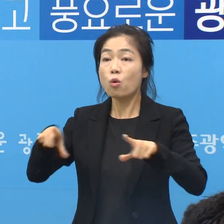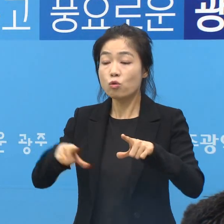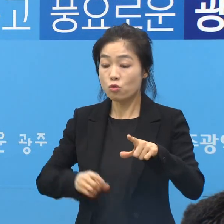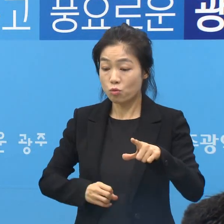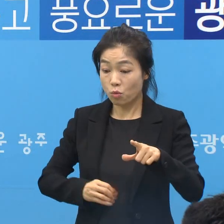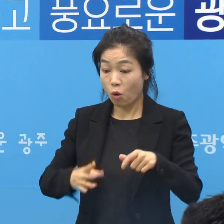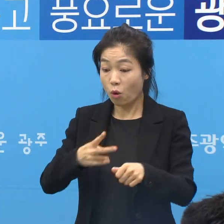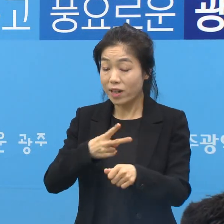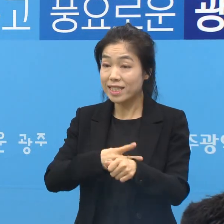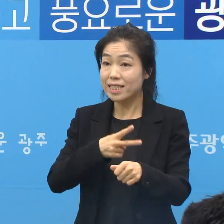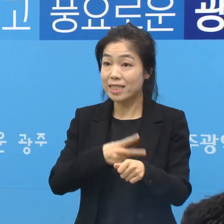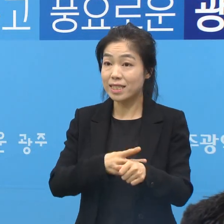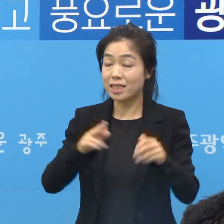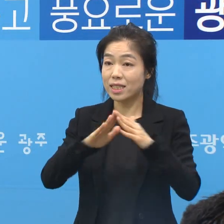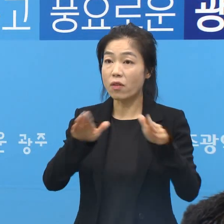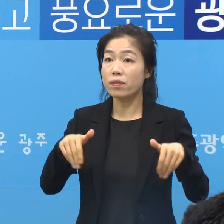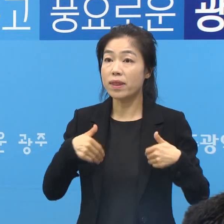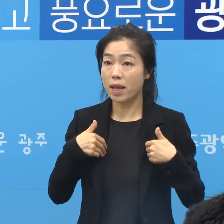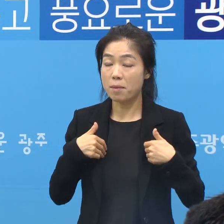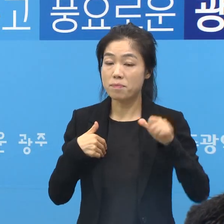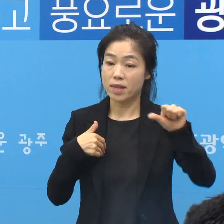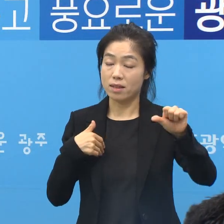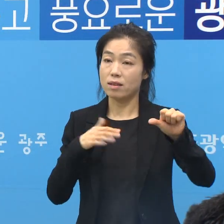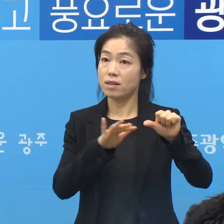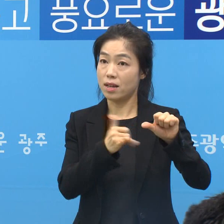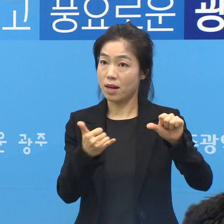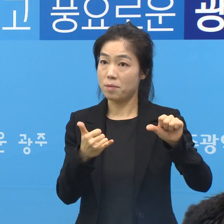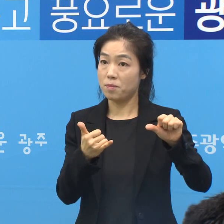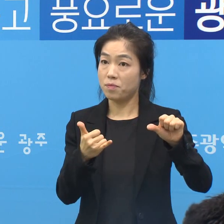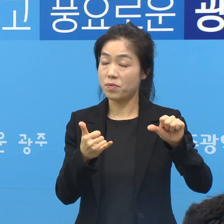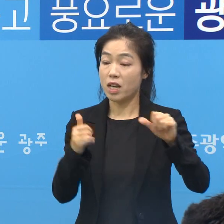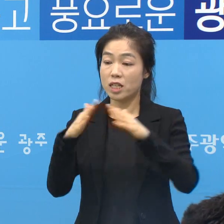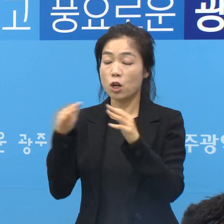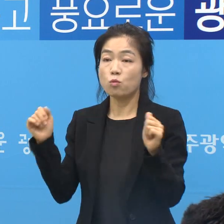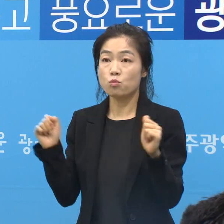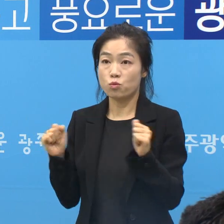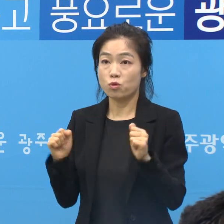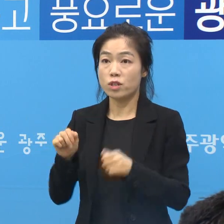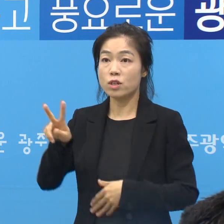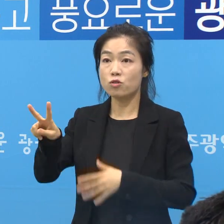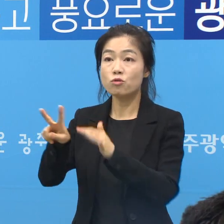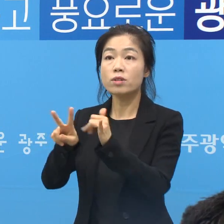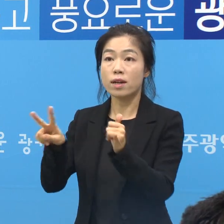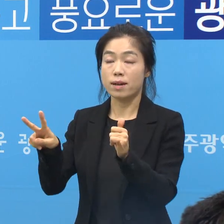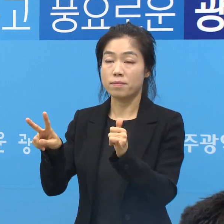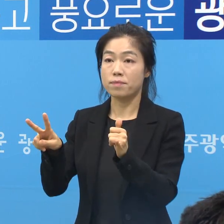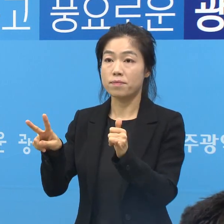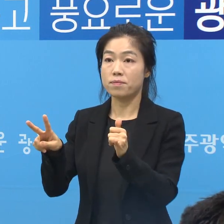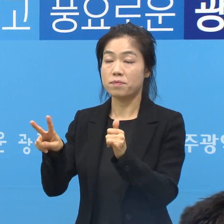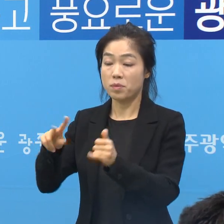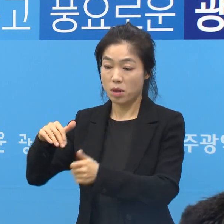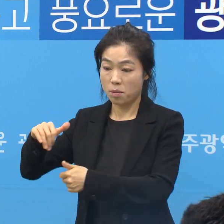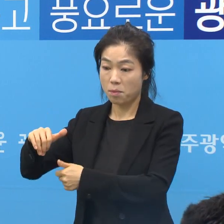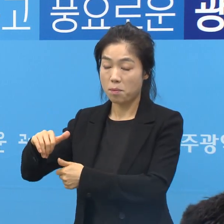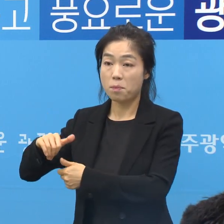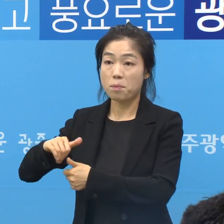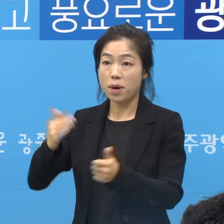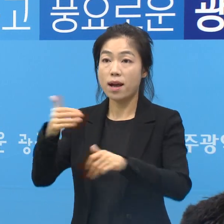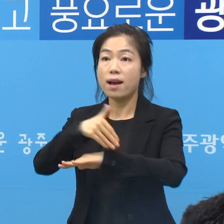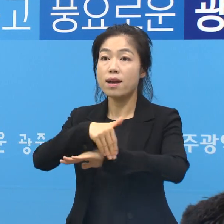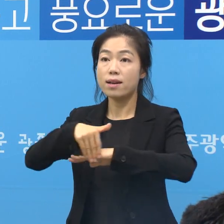공중보건의인은 전남에서 5명, 전북에서 2명을